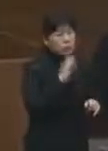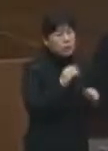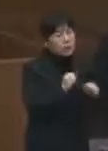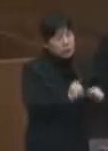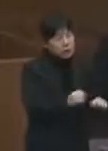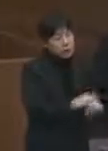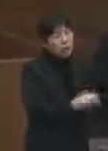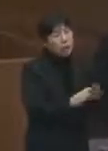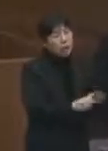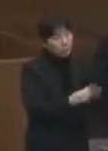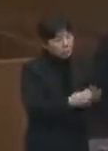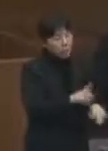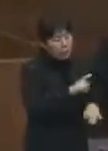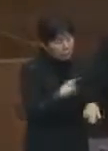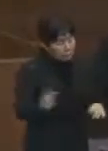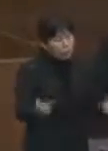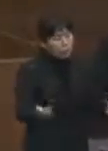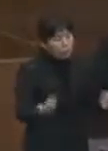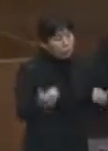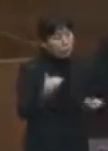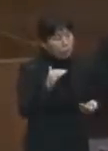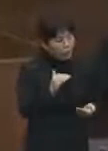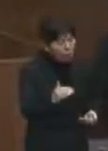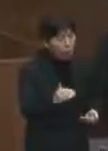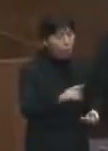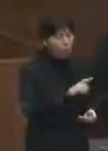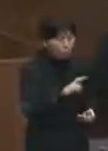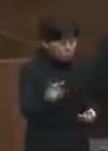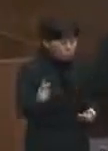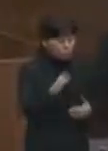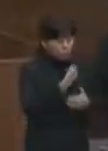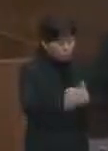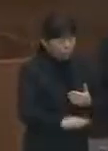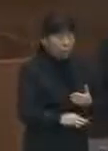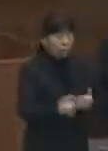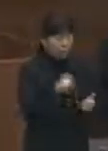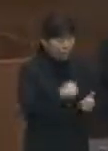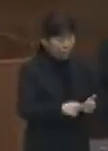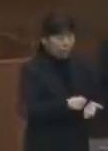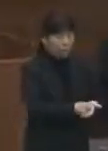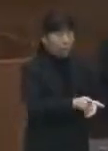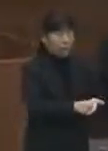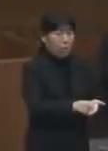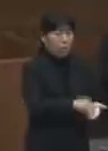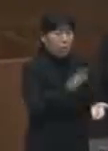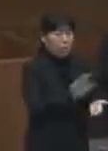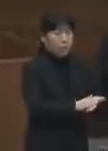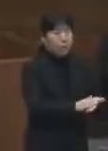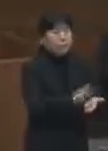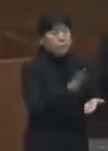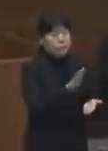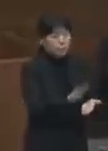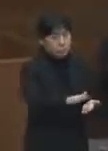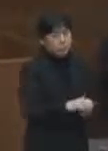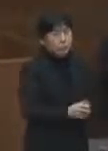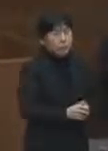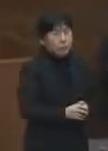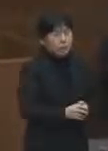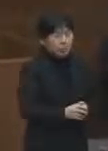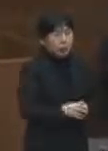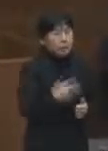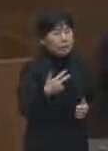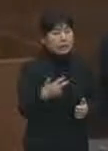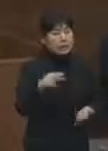き、その他必要な事項については別に条例で定めると規定されているところでございます。市といたしまし